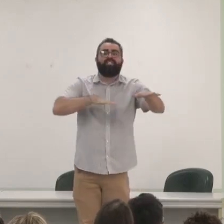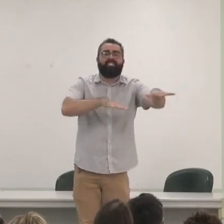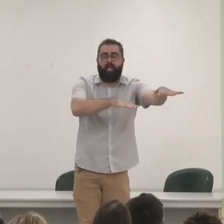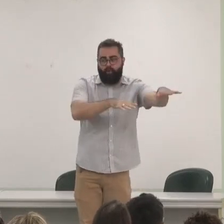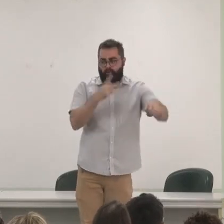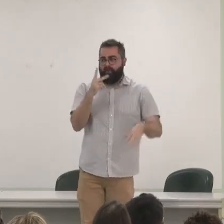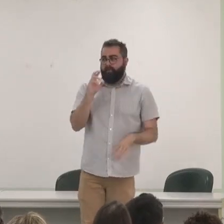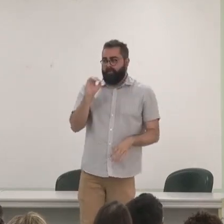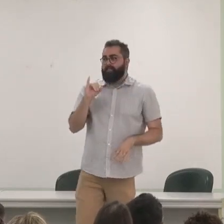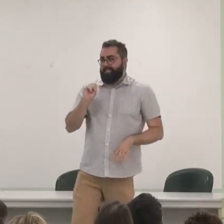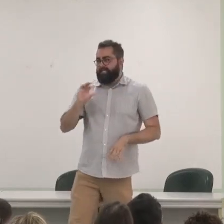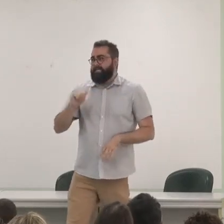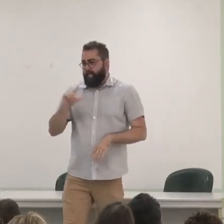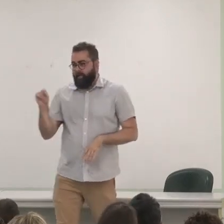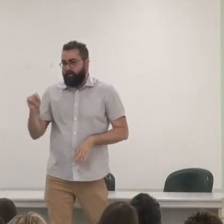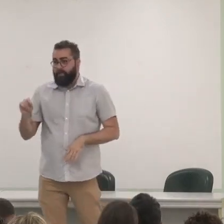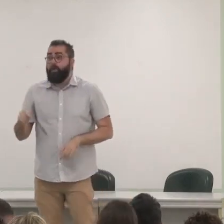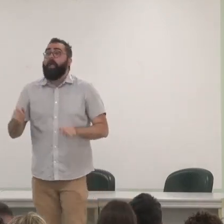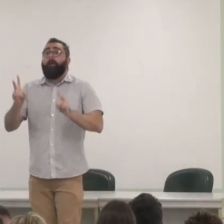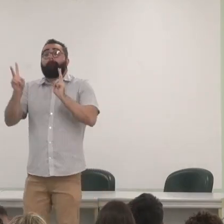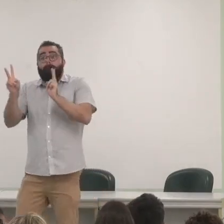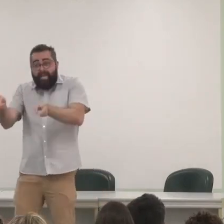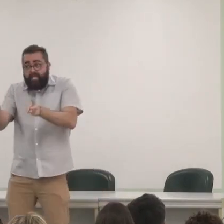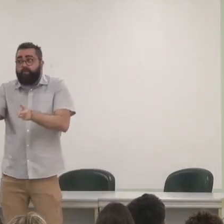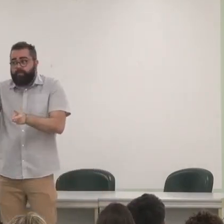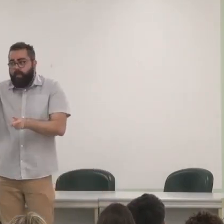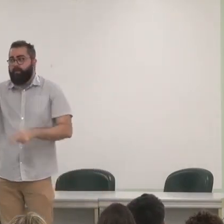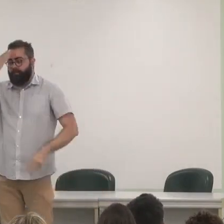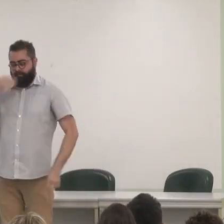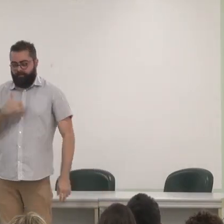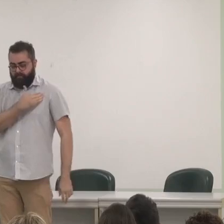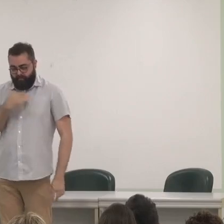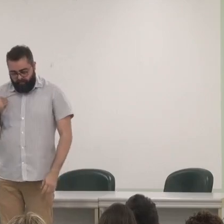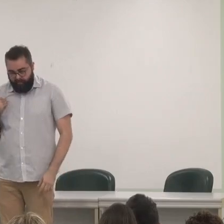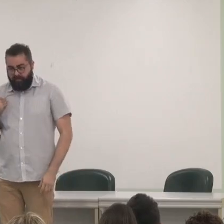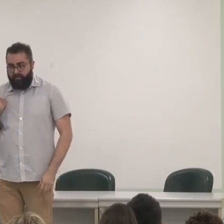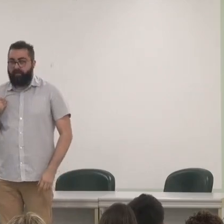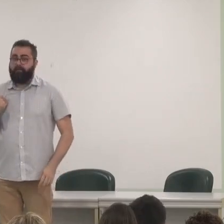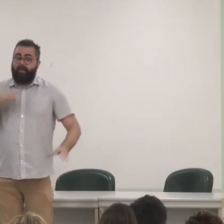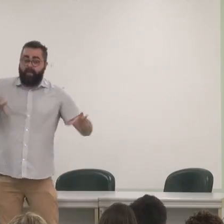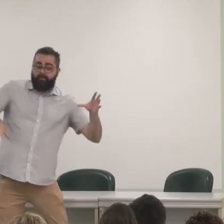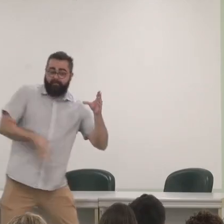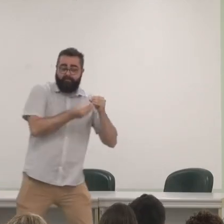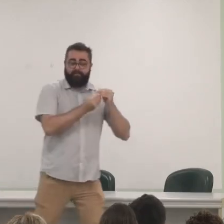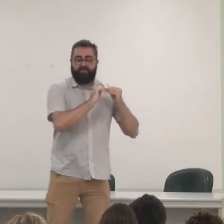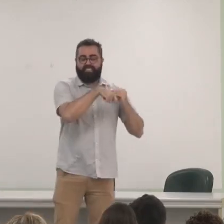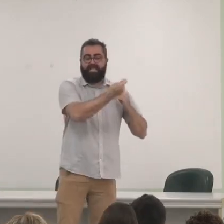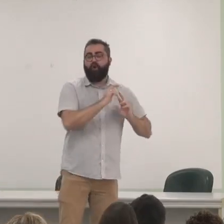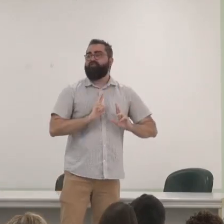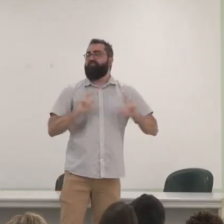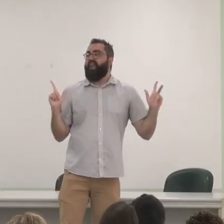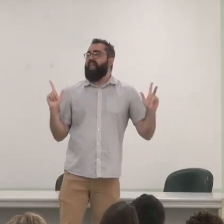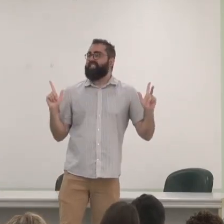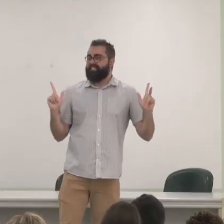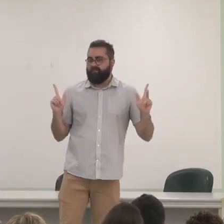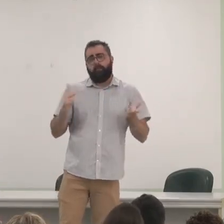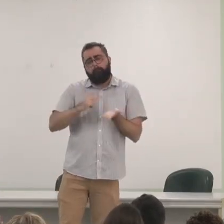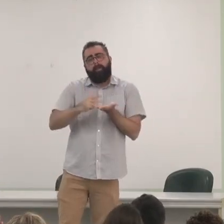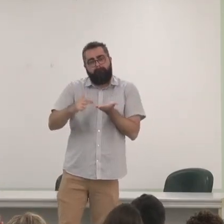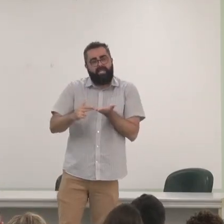E esse outro palavra para procissão. Então, veja só. Eles utilizam os dois esse